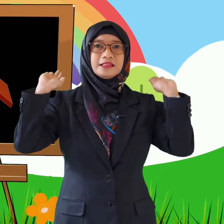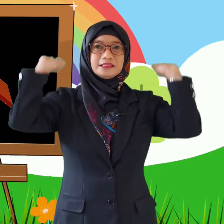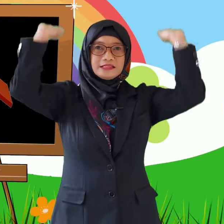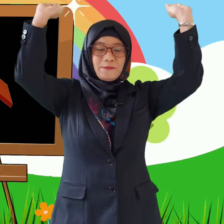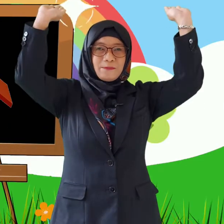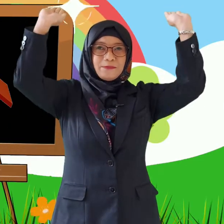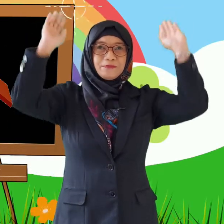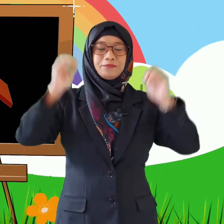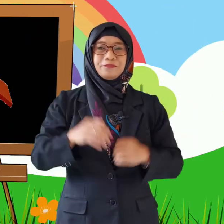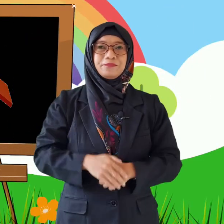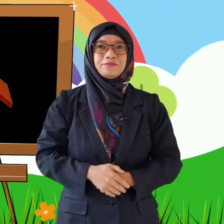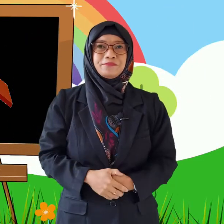Atap.